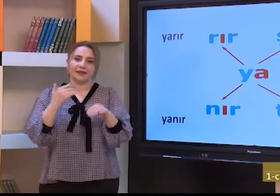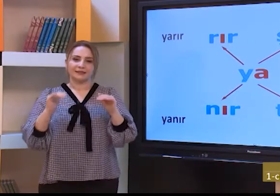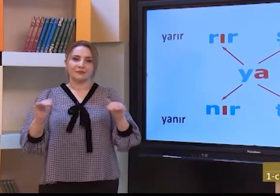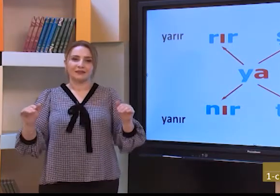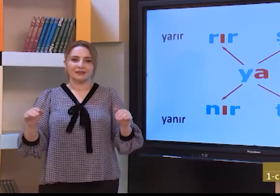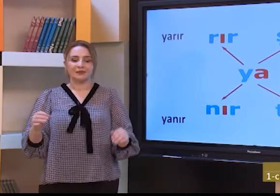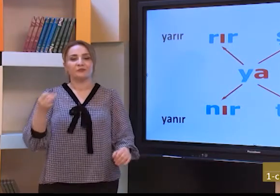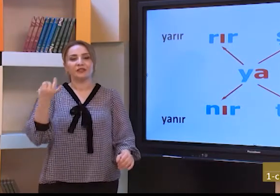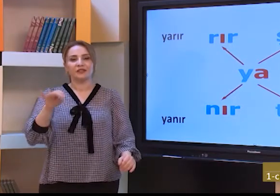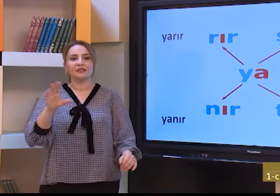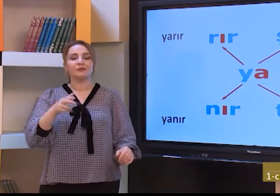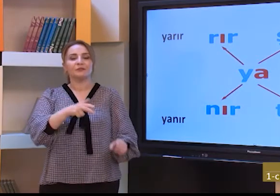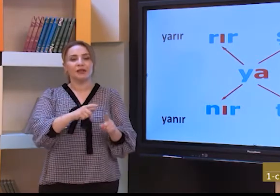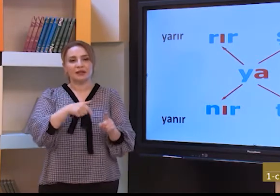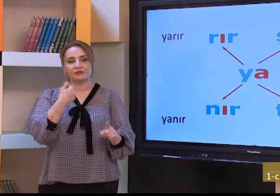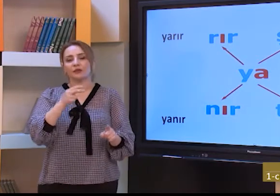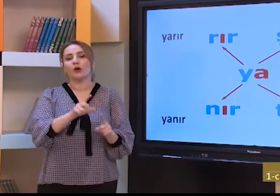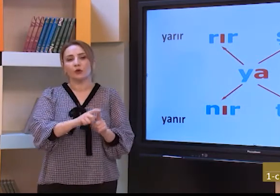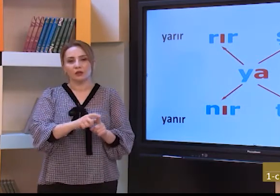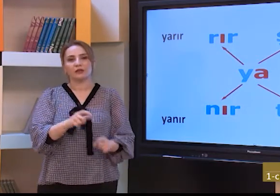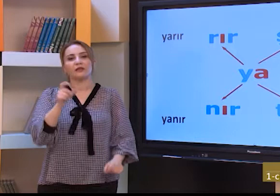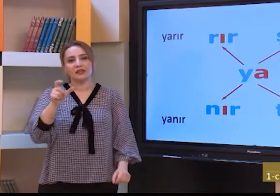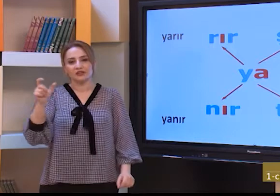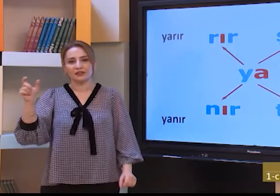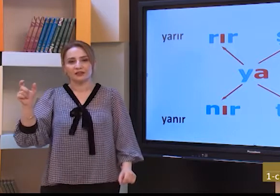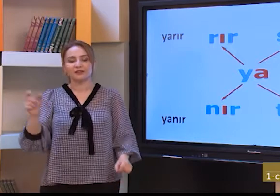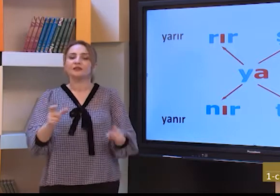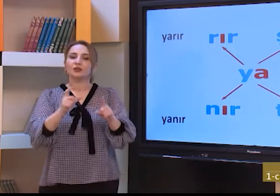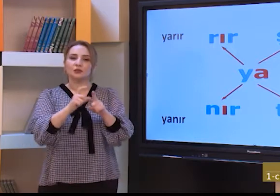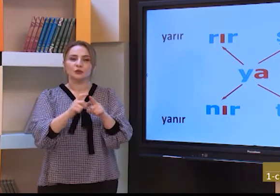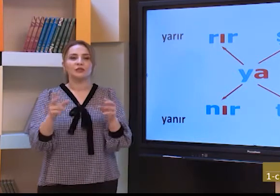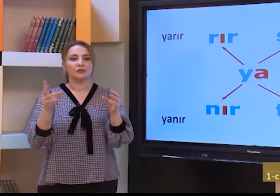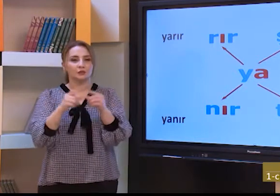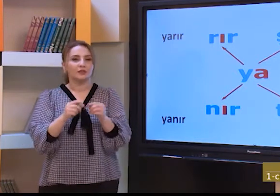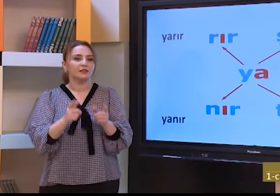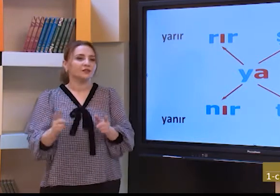Əziz balalar, y hərfi olan hecalardan sözlər düzəldək.